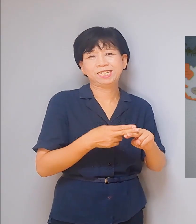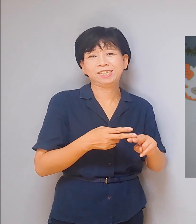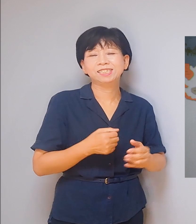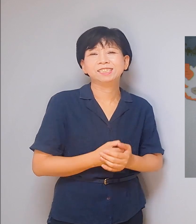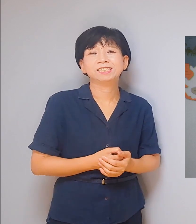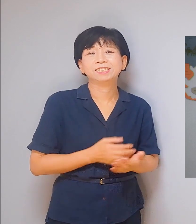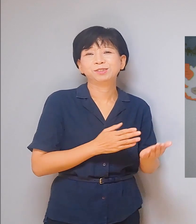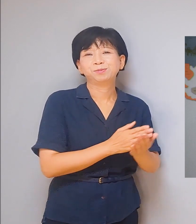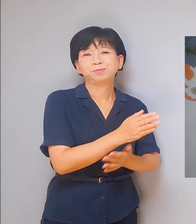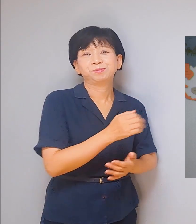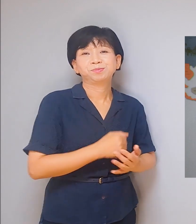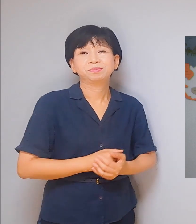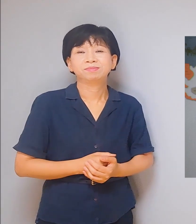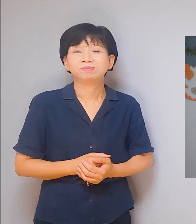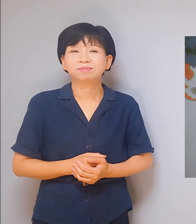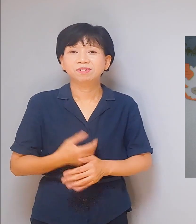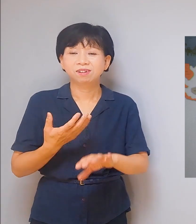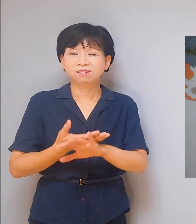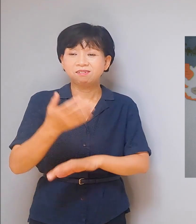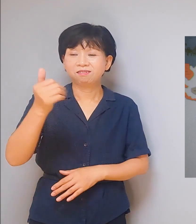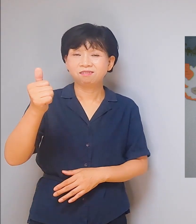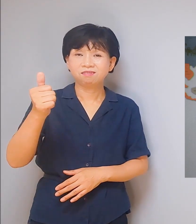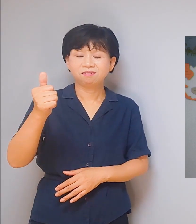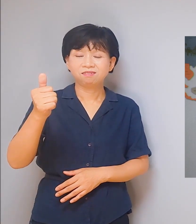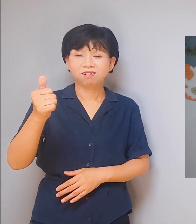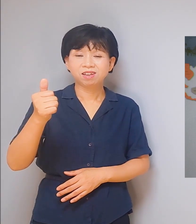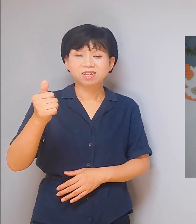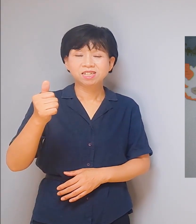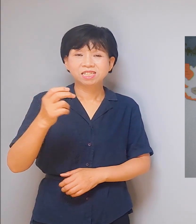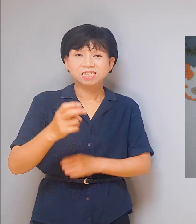지났잖아요. 그럼 형 에서와 함께